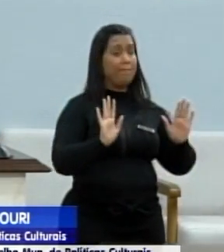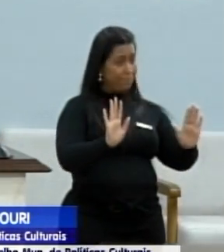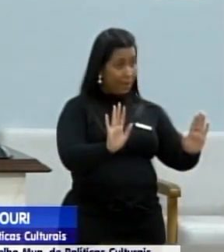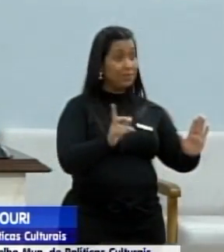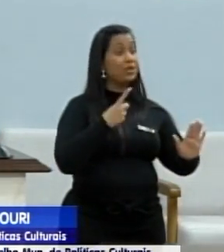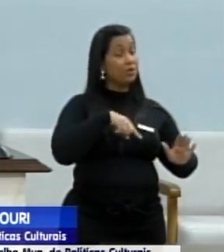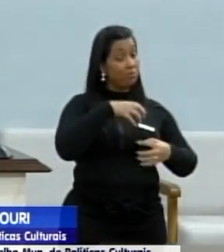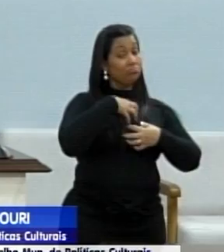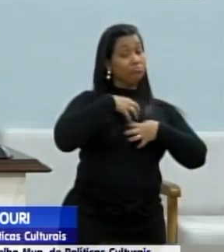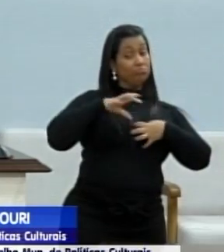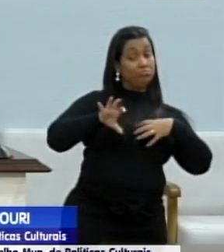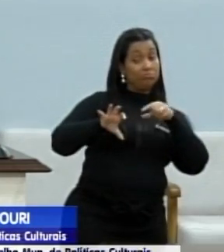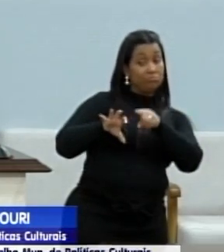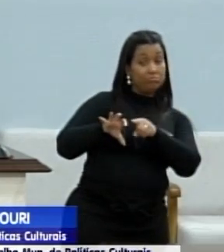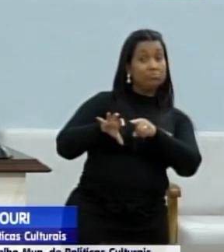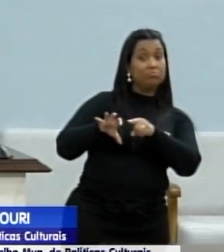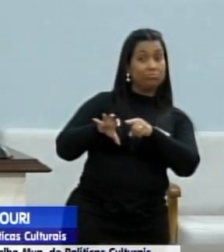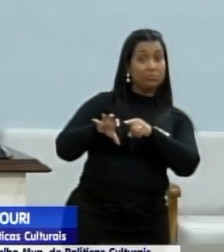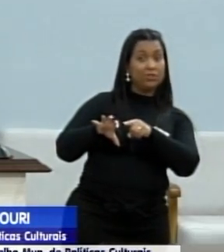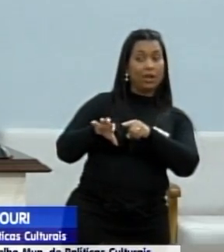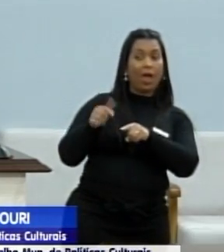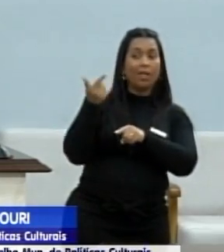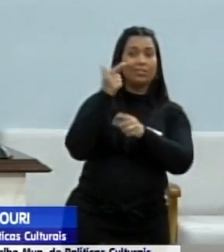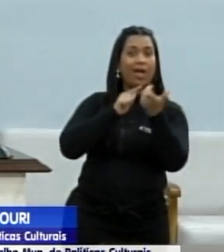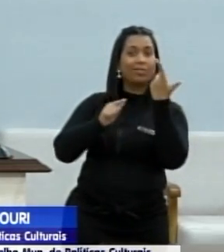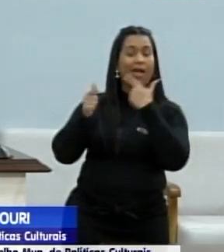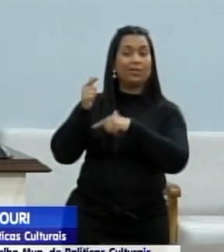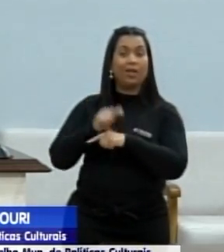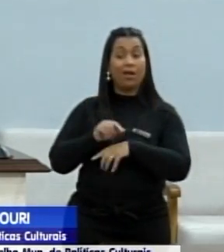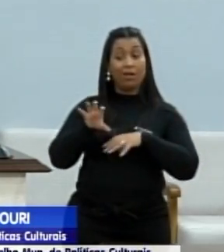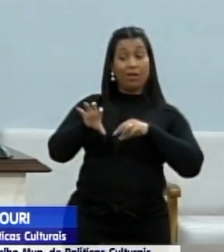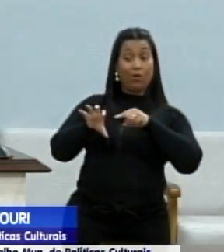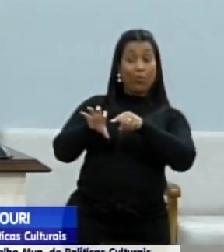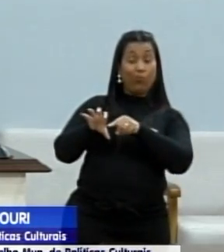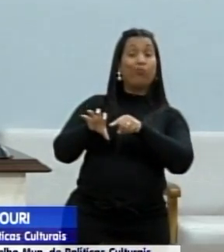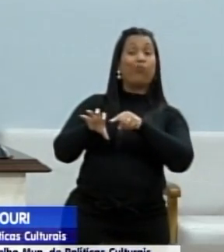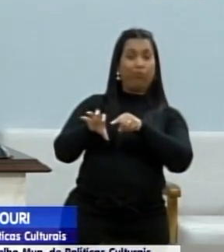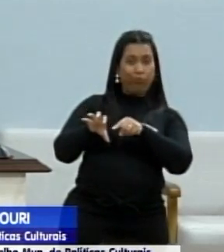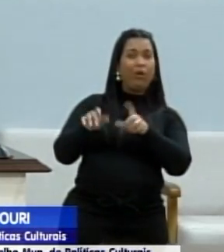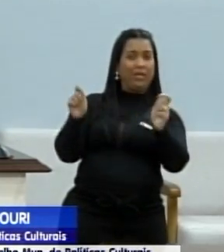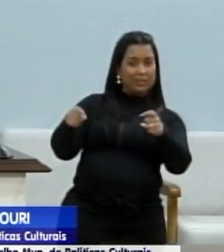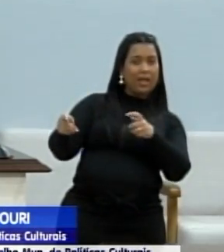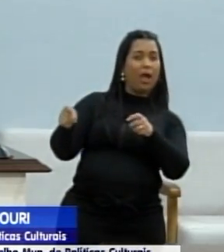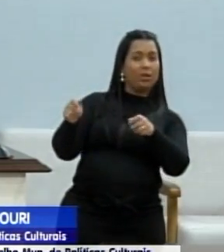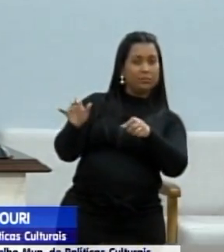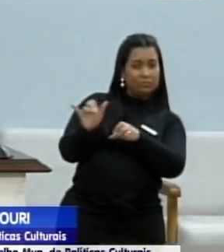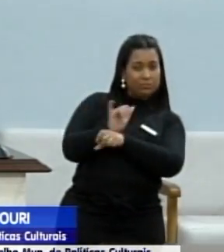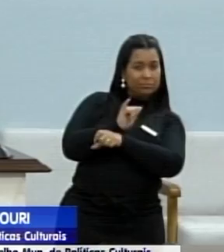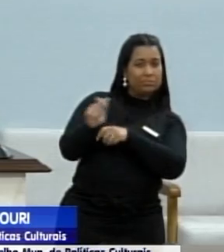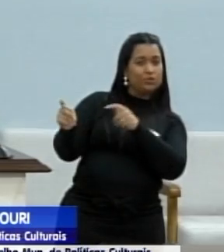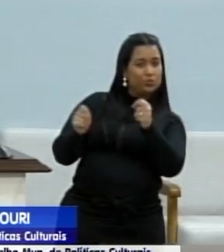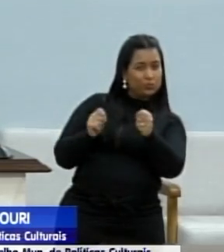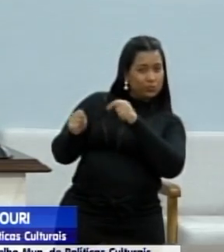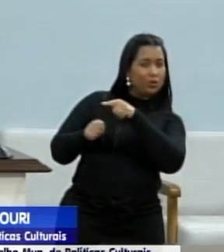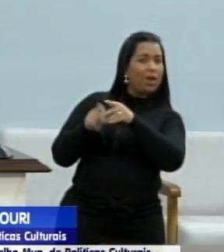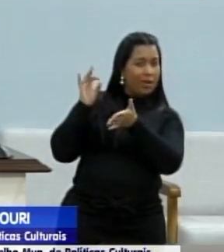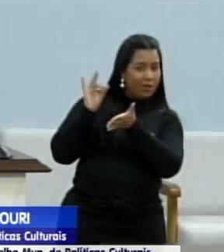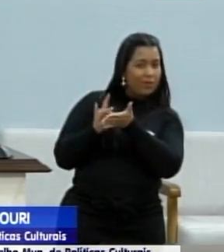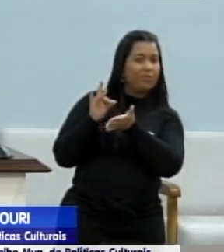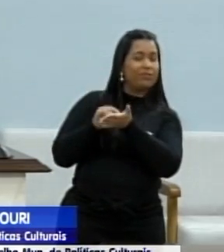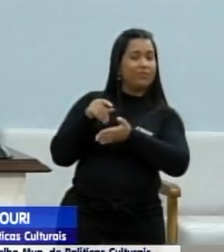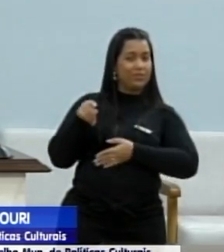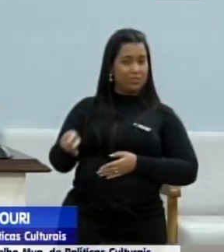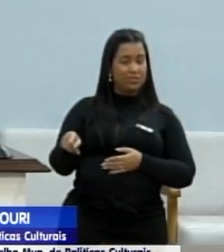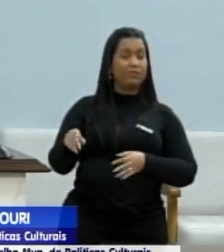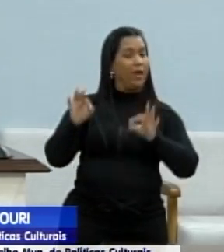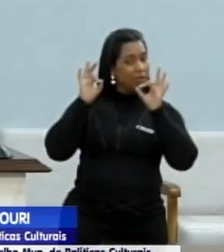que se inspirar em modelos que dão certo. A gente tem que se inspirar em formas de gestão que sejam de fato efetivas, que sejam